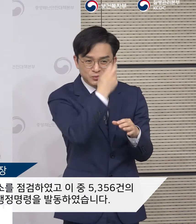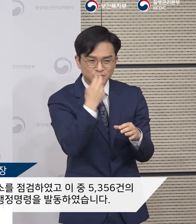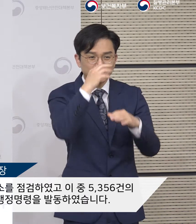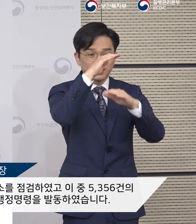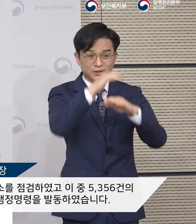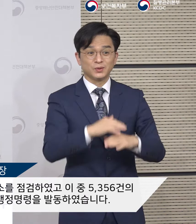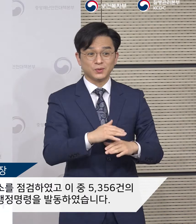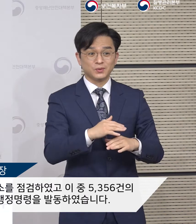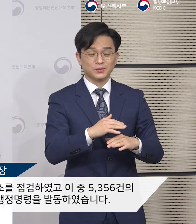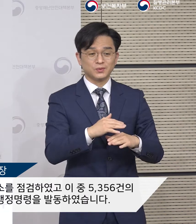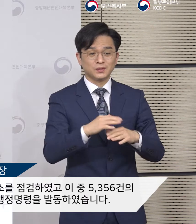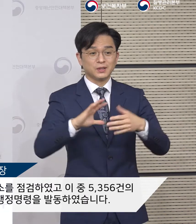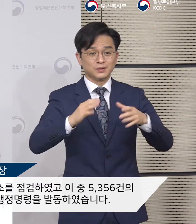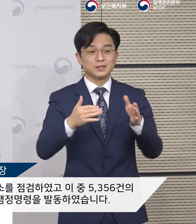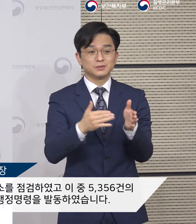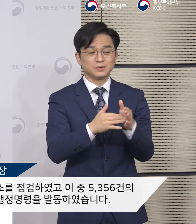22일부터